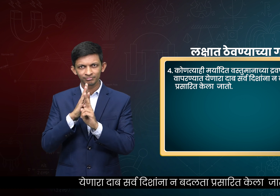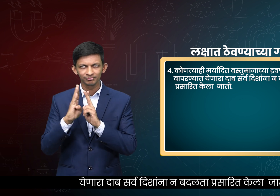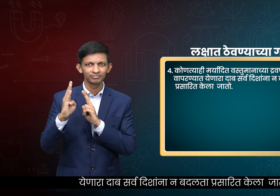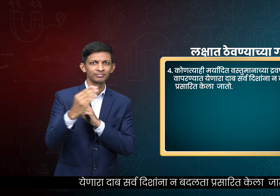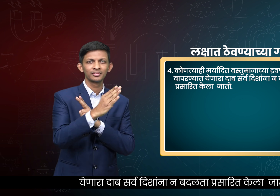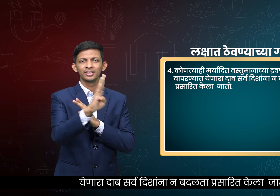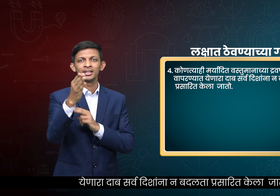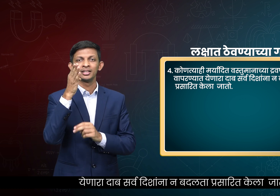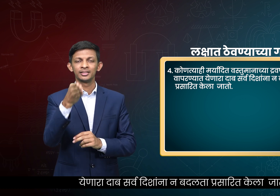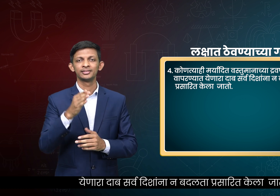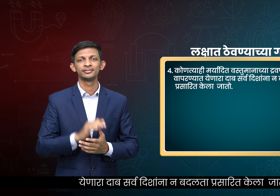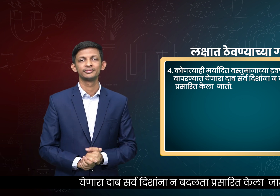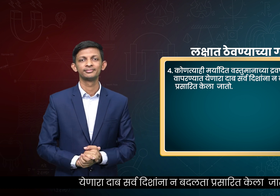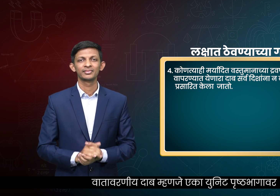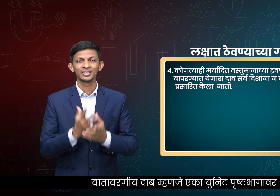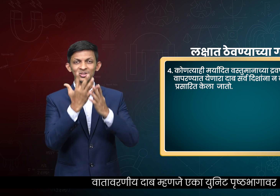जातो.